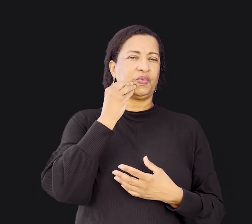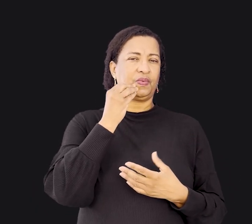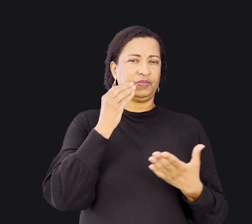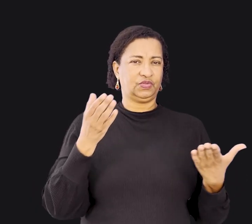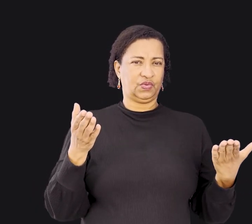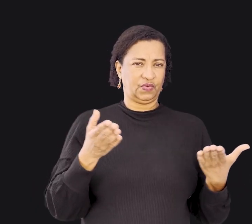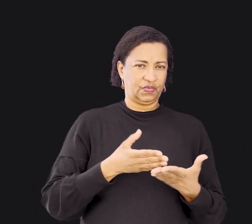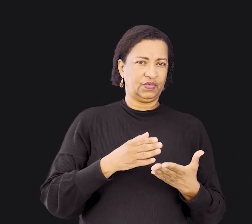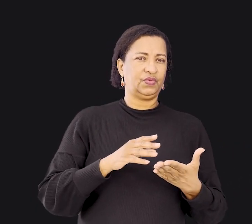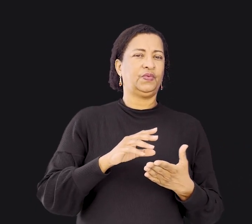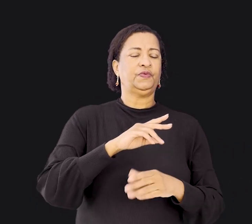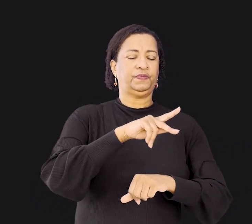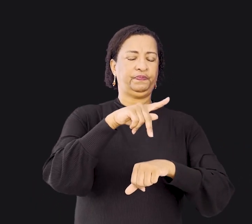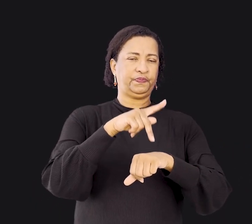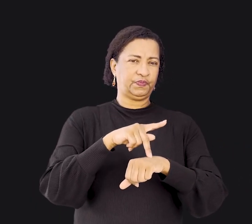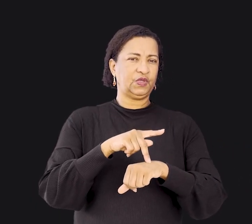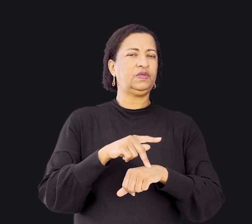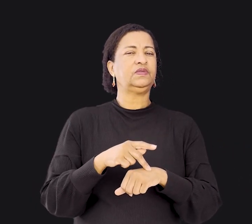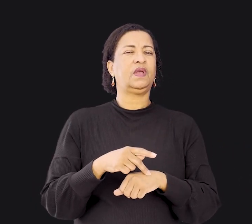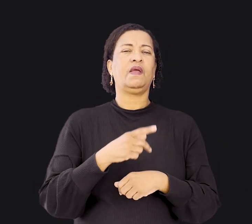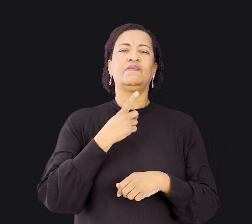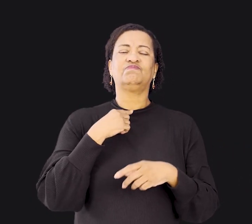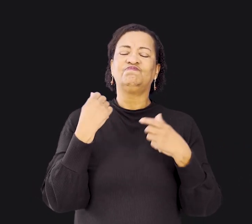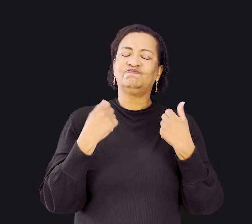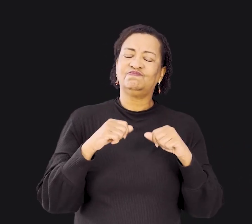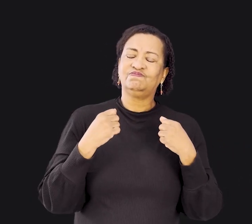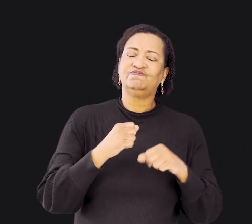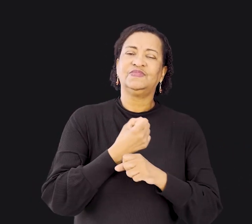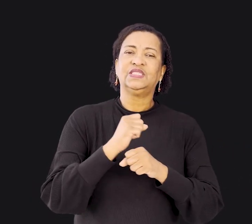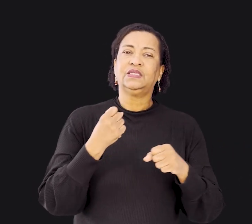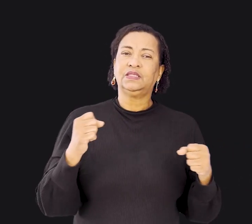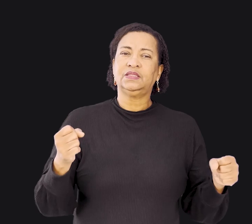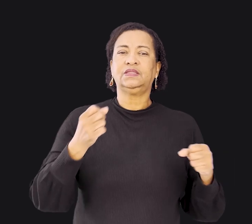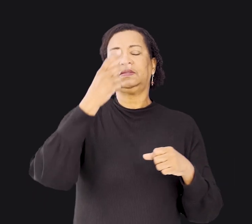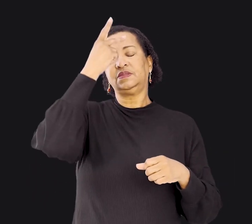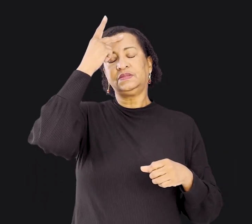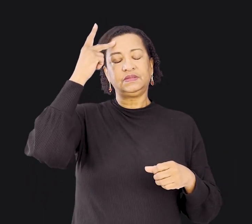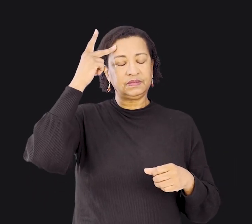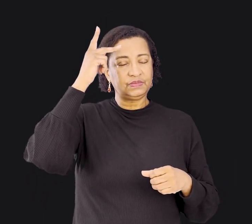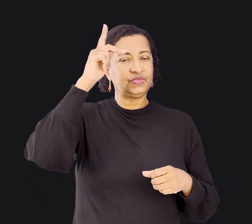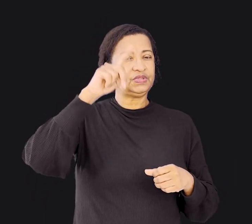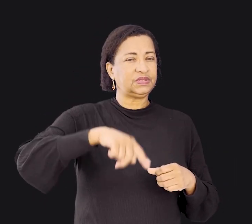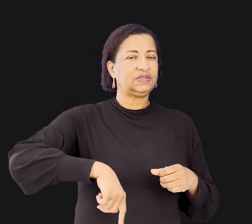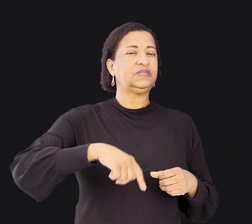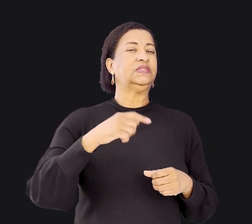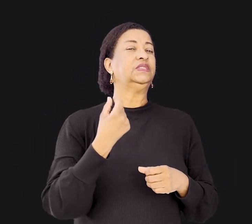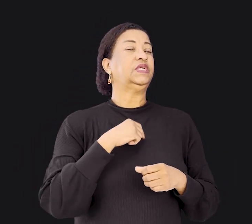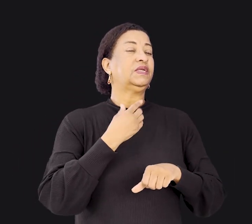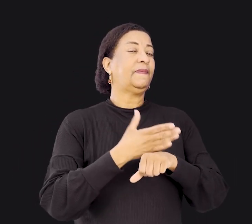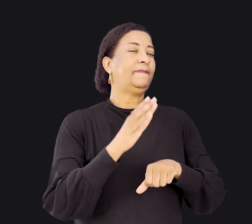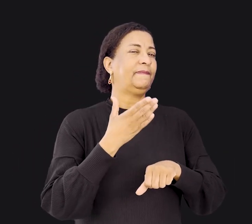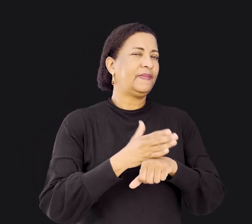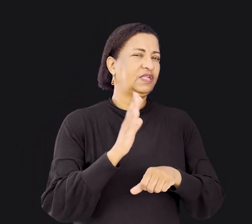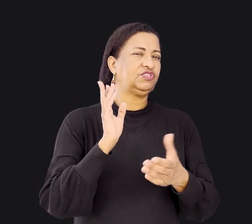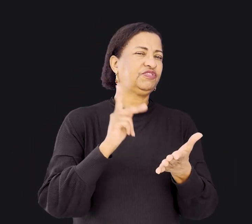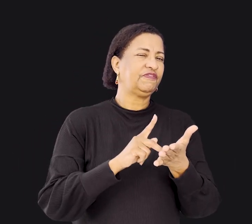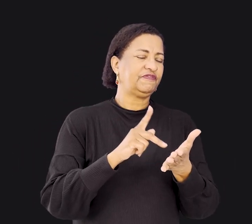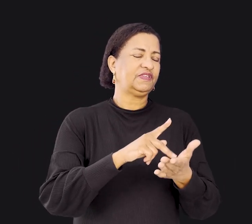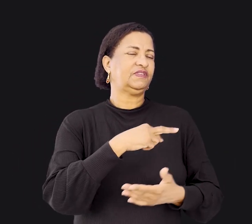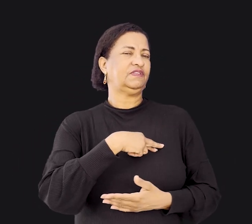nosso país é uma grande necessidade de seguidores de Cristo que sejam sal e luz e exerçam a verdadeira religião definida